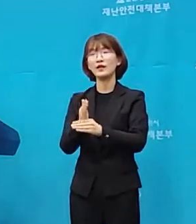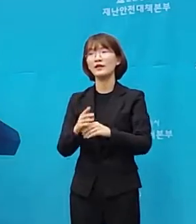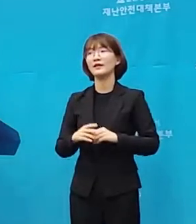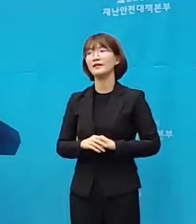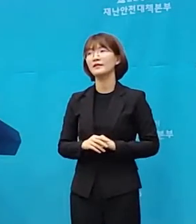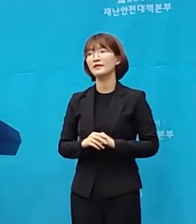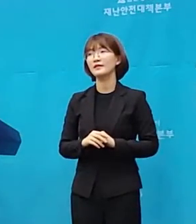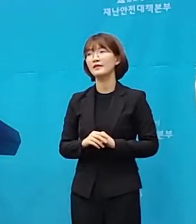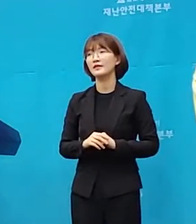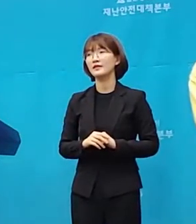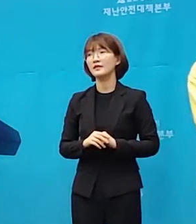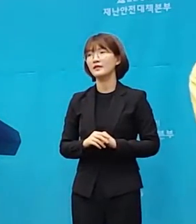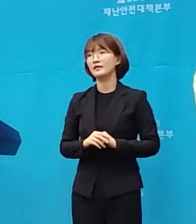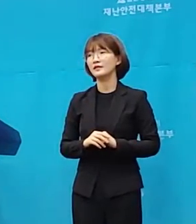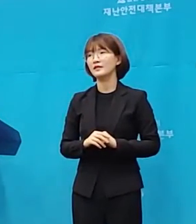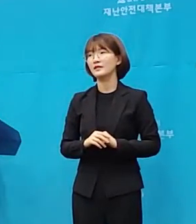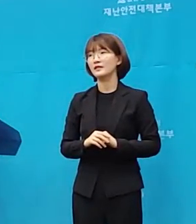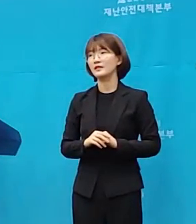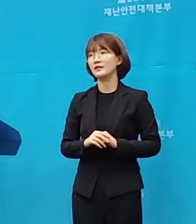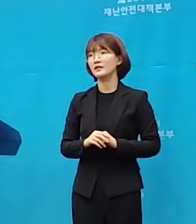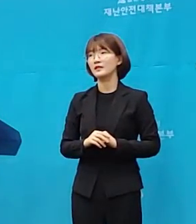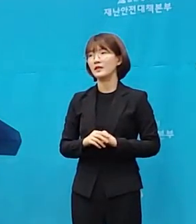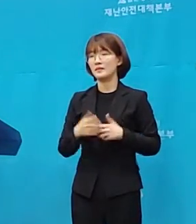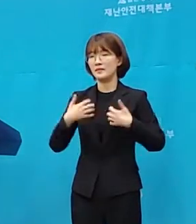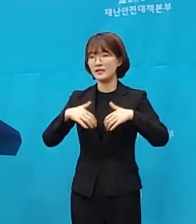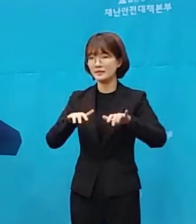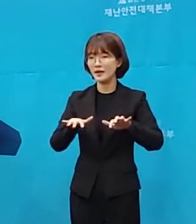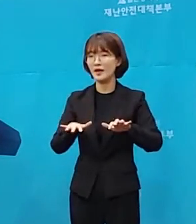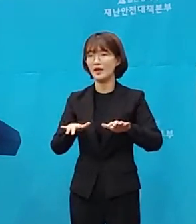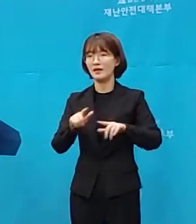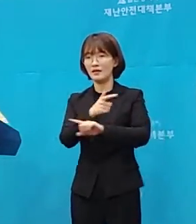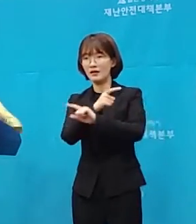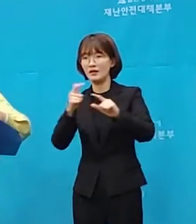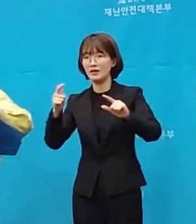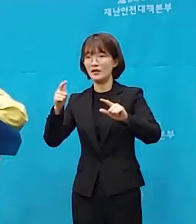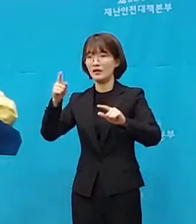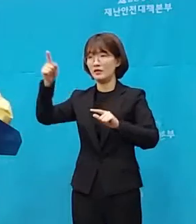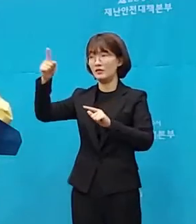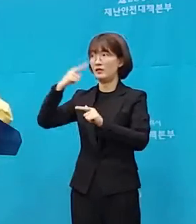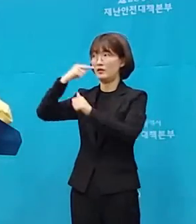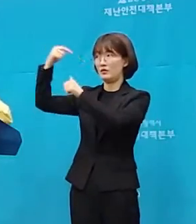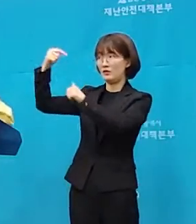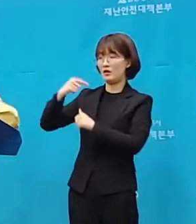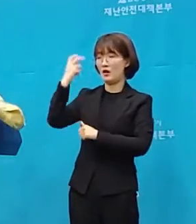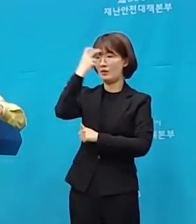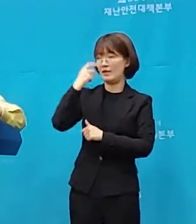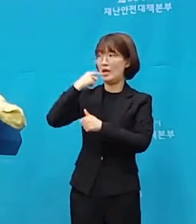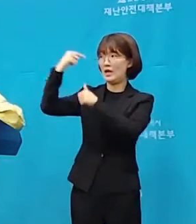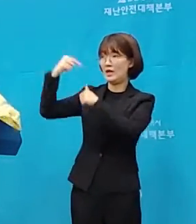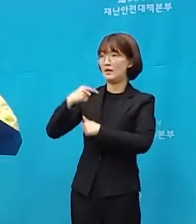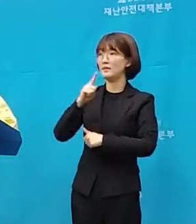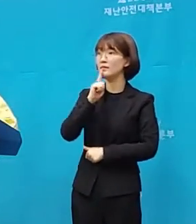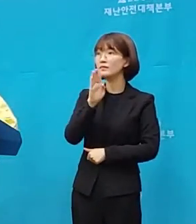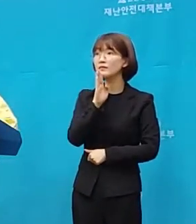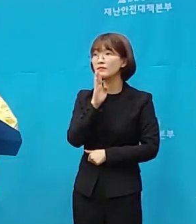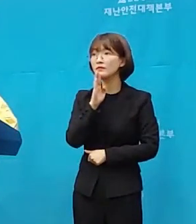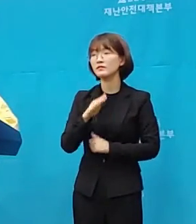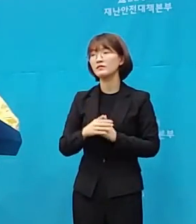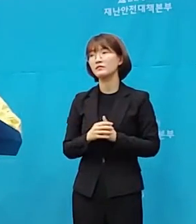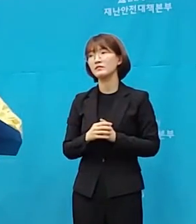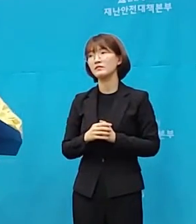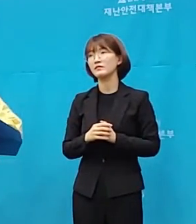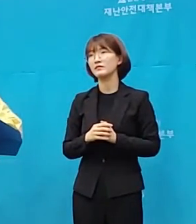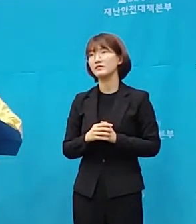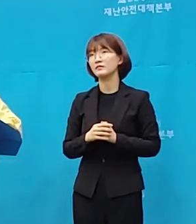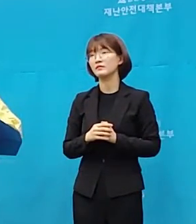그 문광부에서 PC방과 노래방 전수조사하라는 지침이 내려왔다고 말씀하셨는데, 현재